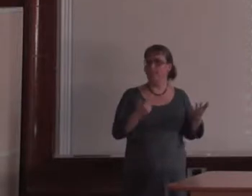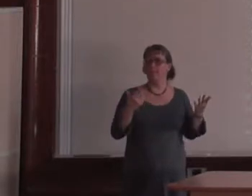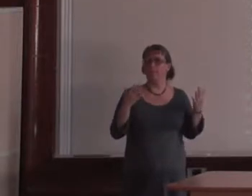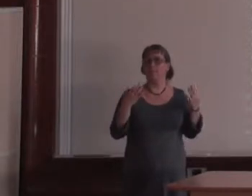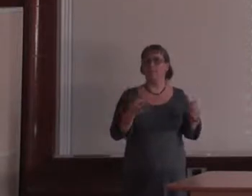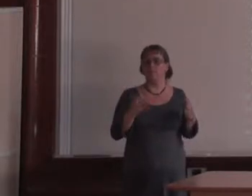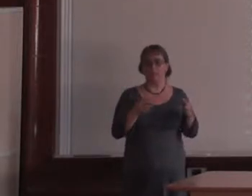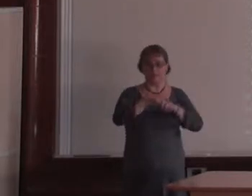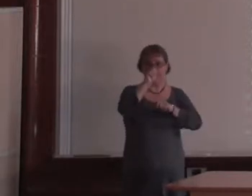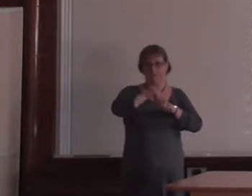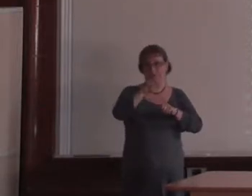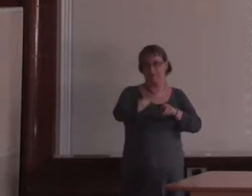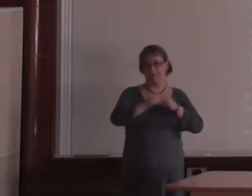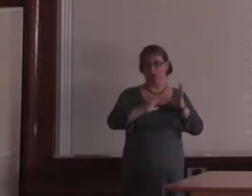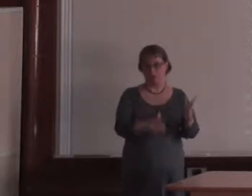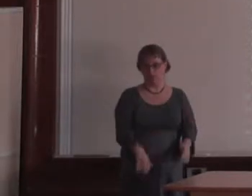exécution des tests.